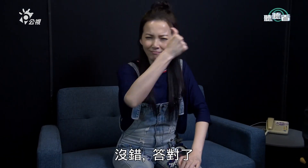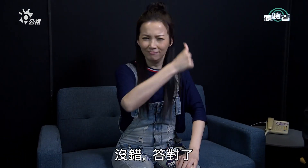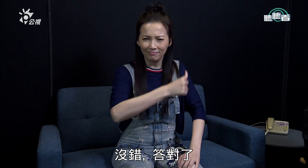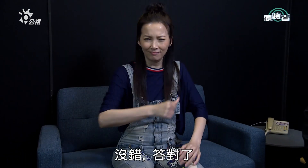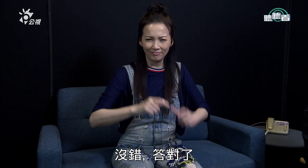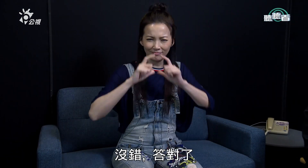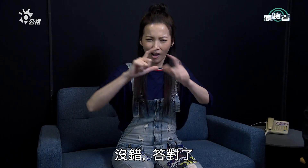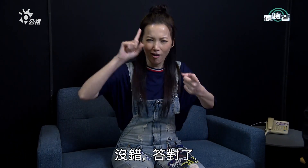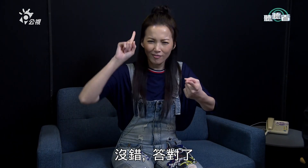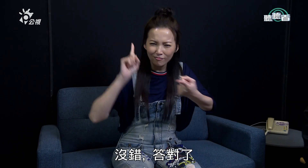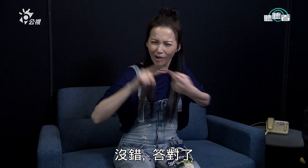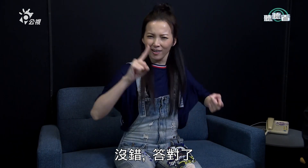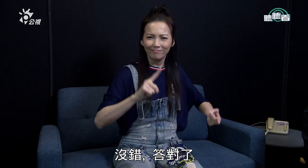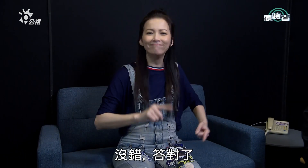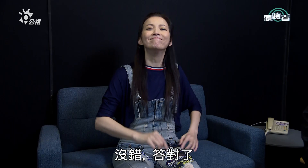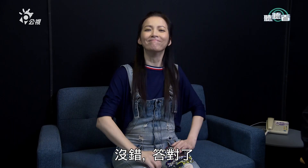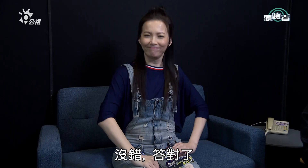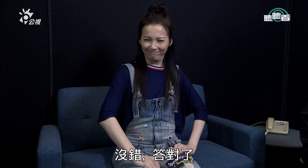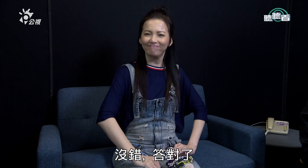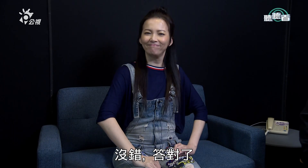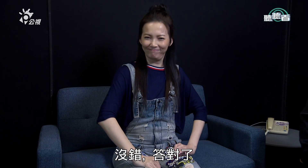没错，答对了。